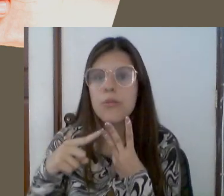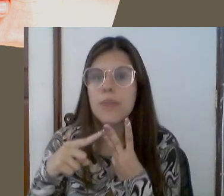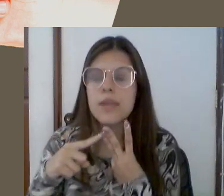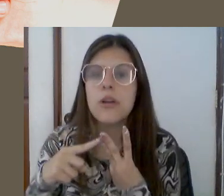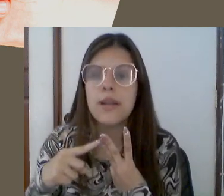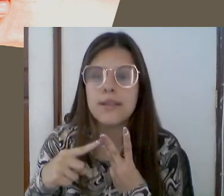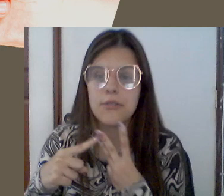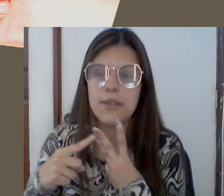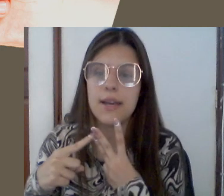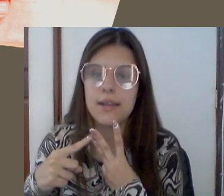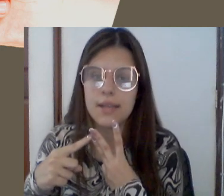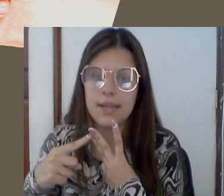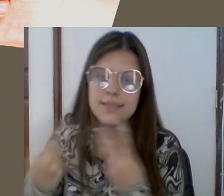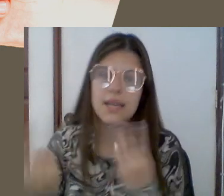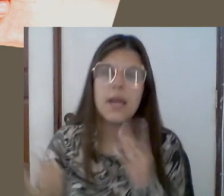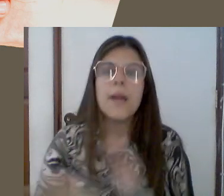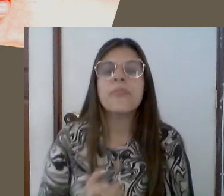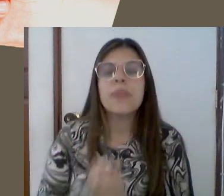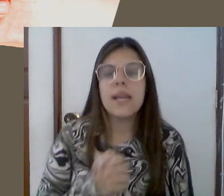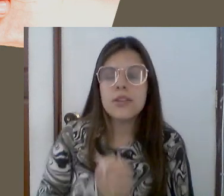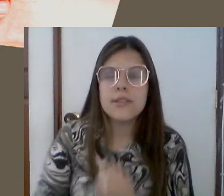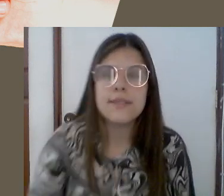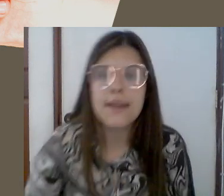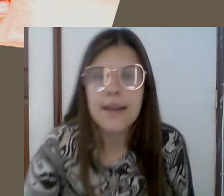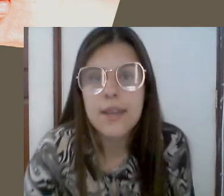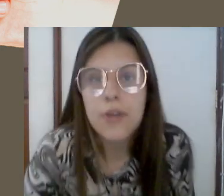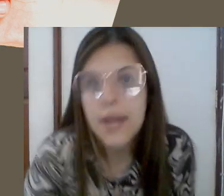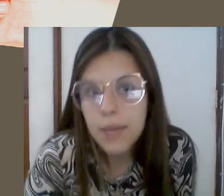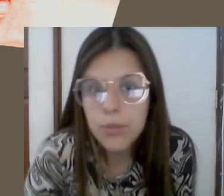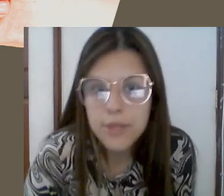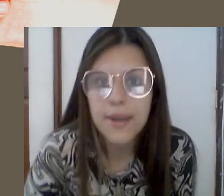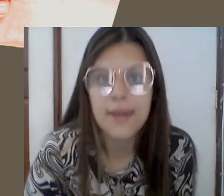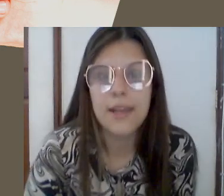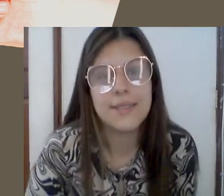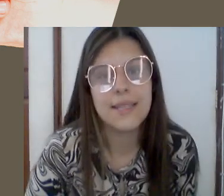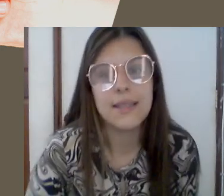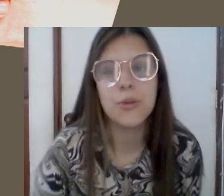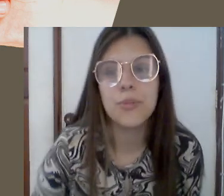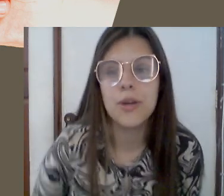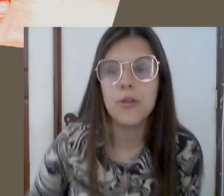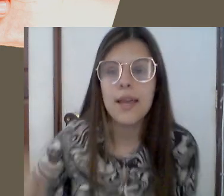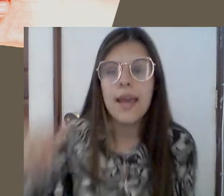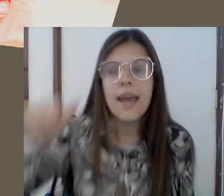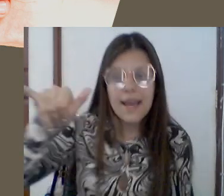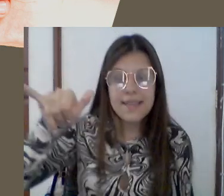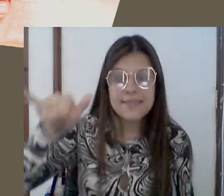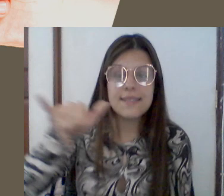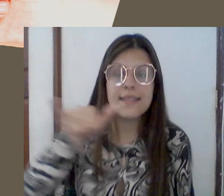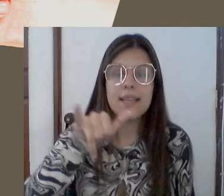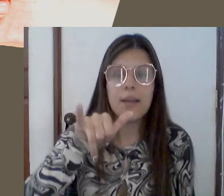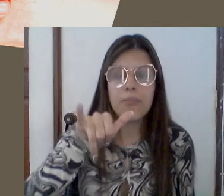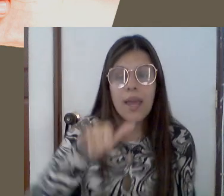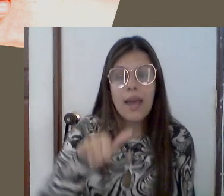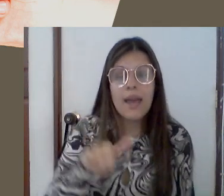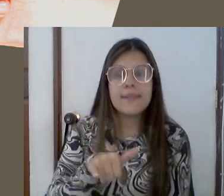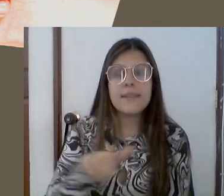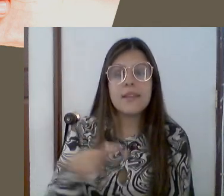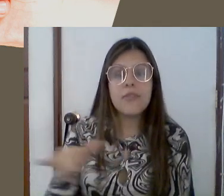el movimiento o la actividad que realiza. Entonces, acá quiero dar ejemplos para que lo entendamos mejor. Esta